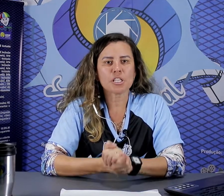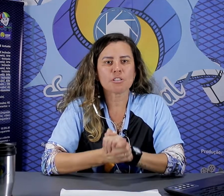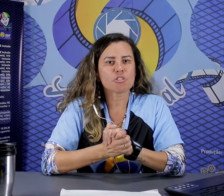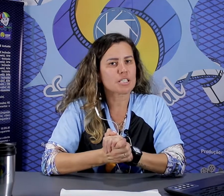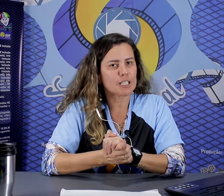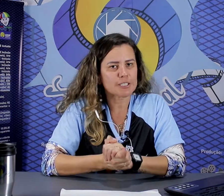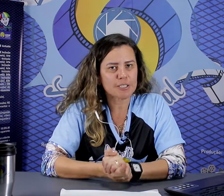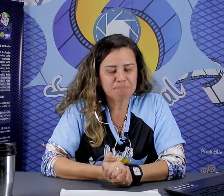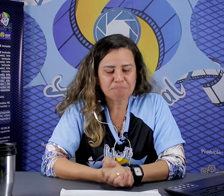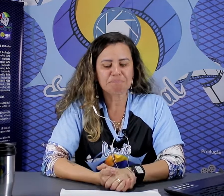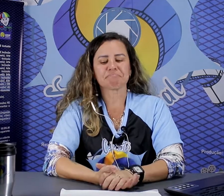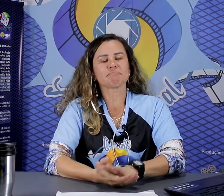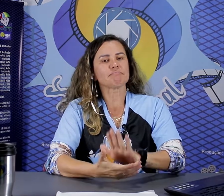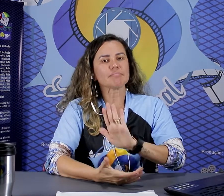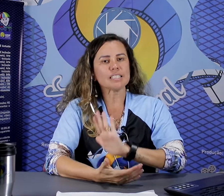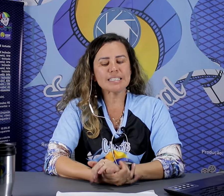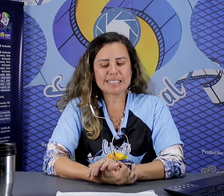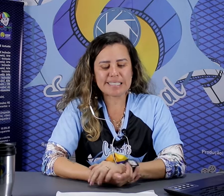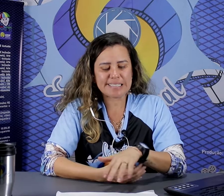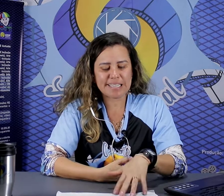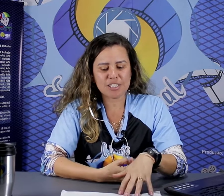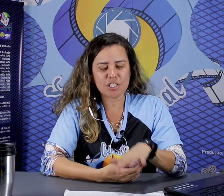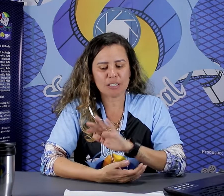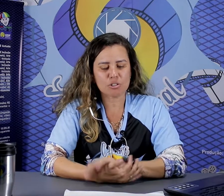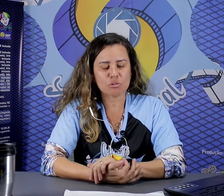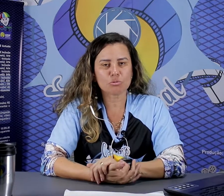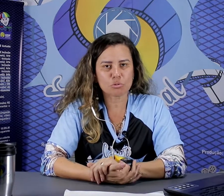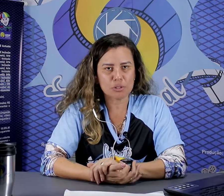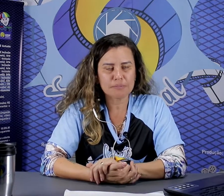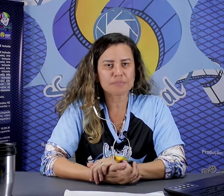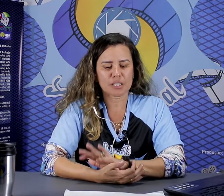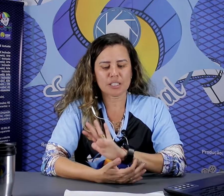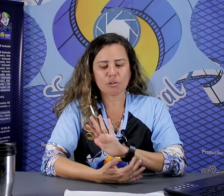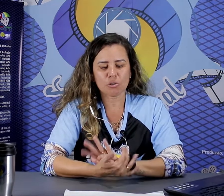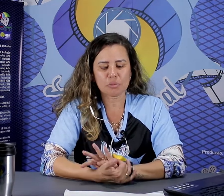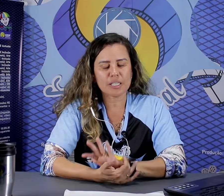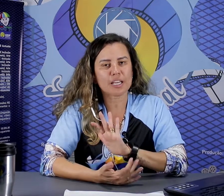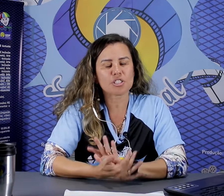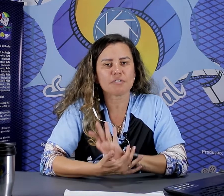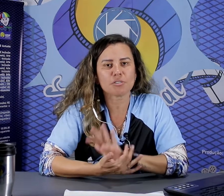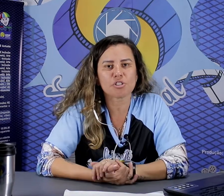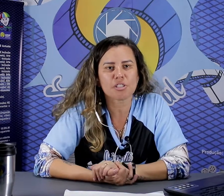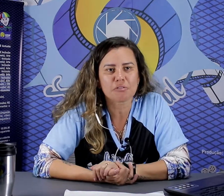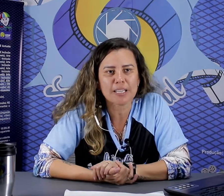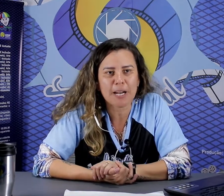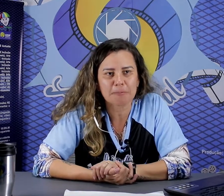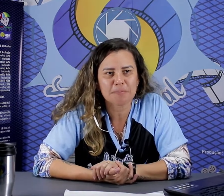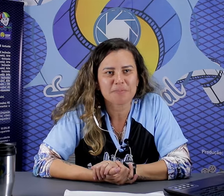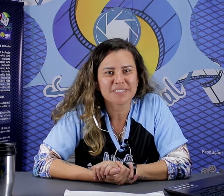de Ceilândia e da Secretaria de Estado de Cultura e Economia Criativa do Distrito Federal.